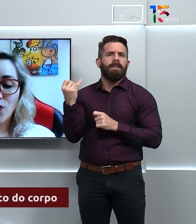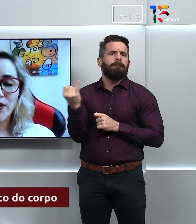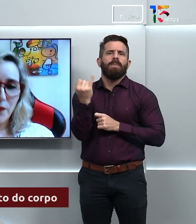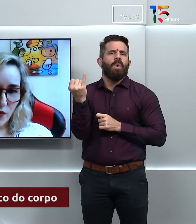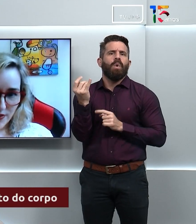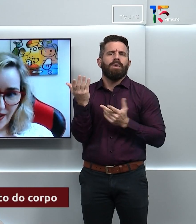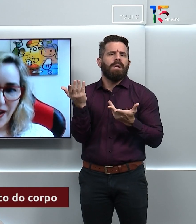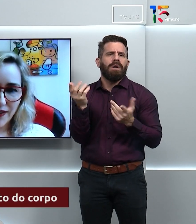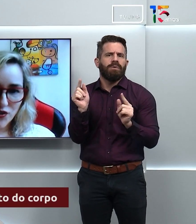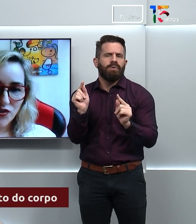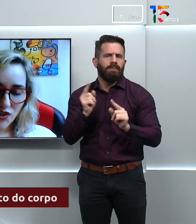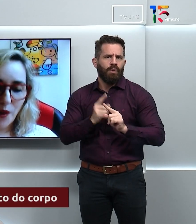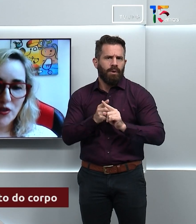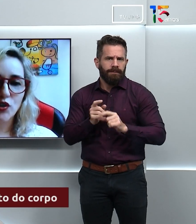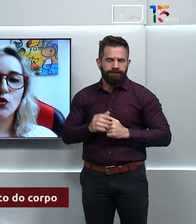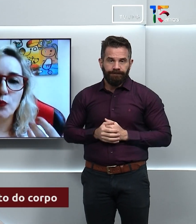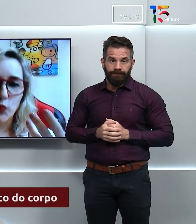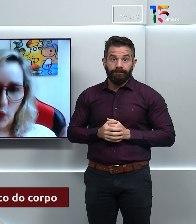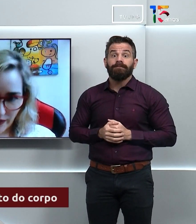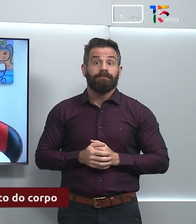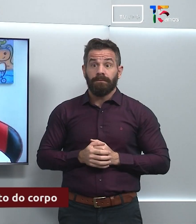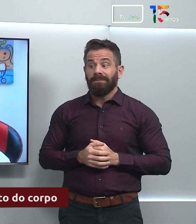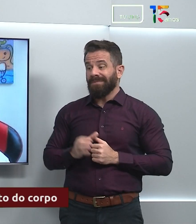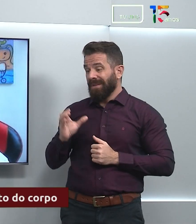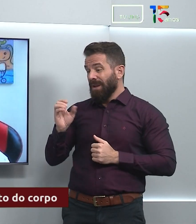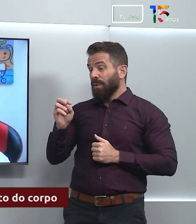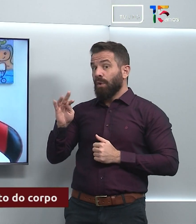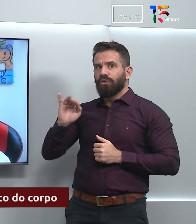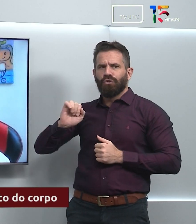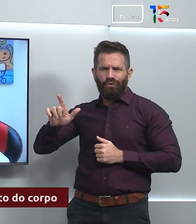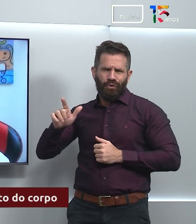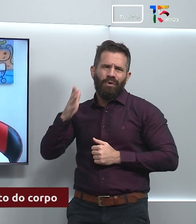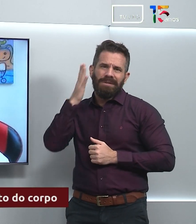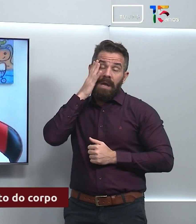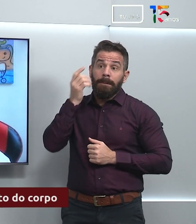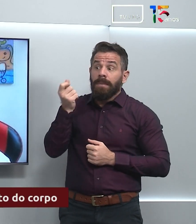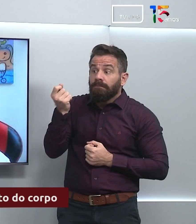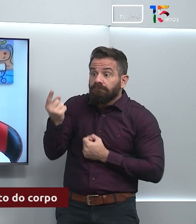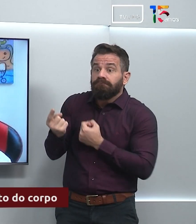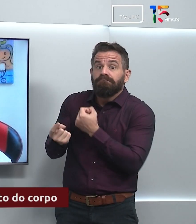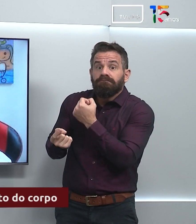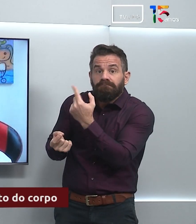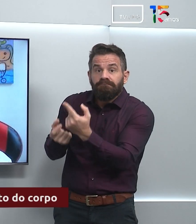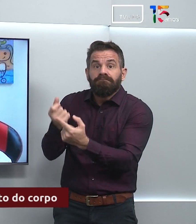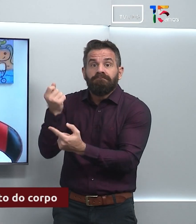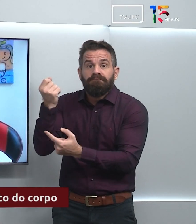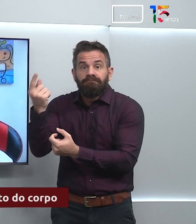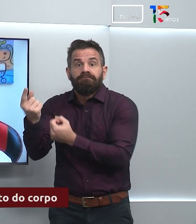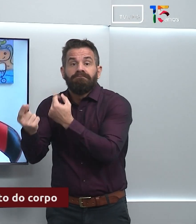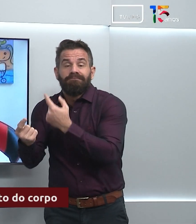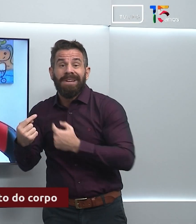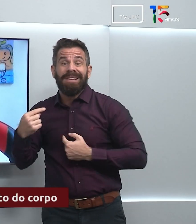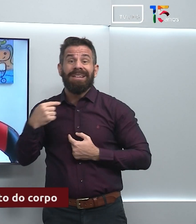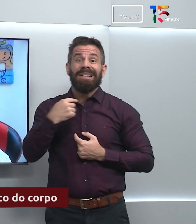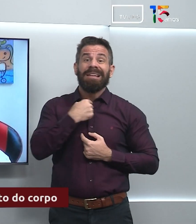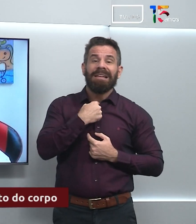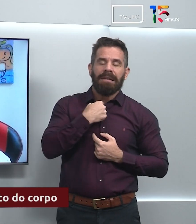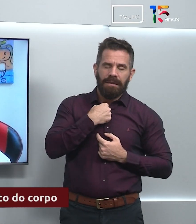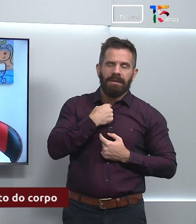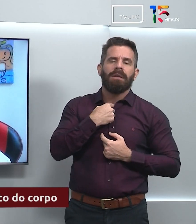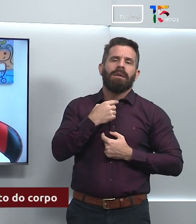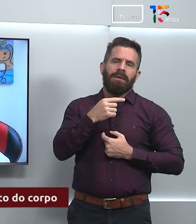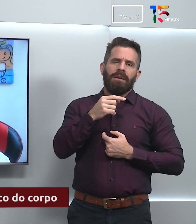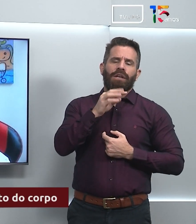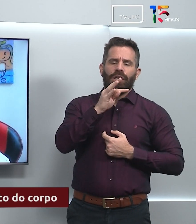Diferente do cortisol, que é uma coisa rara de a gente realmente ter doenças que aumentam ou que reduzem cortisol, problemas da tireoide são muito